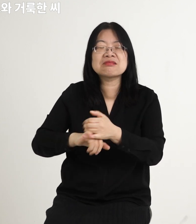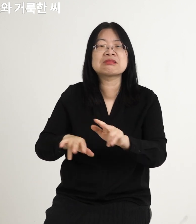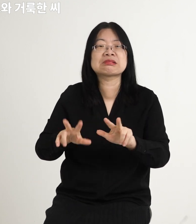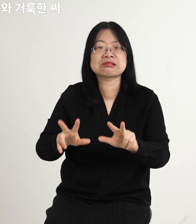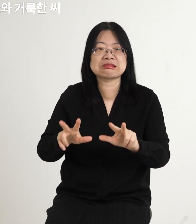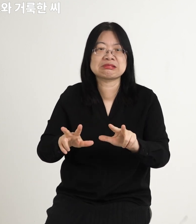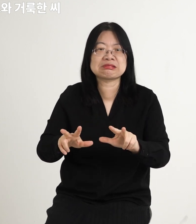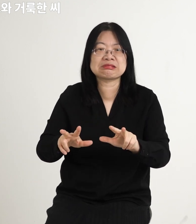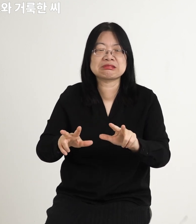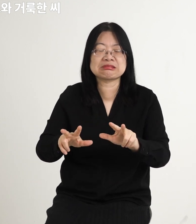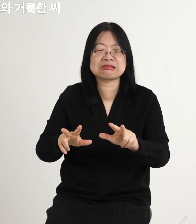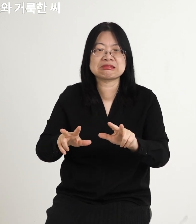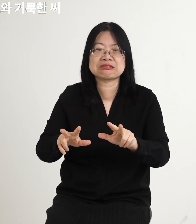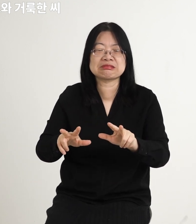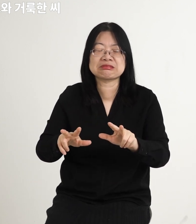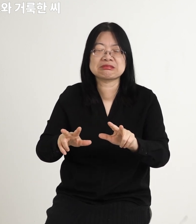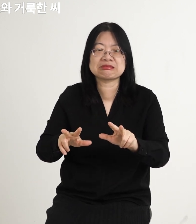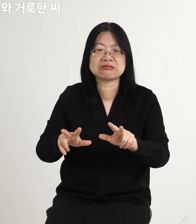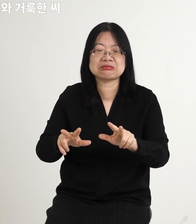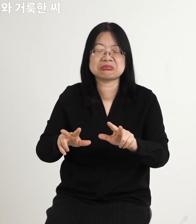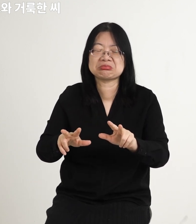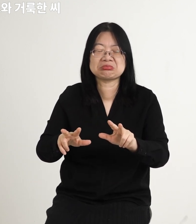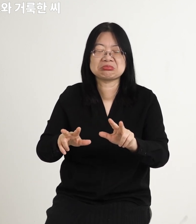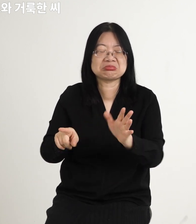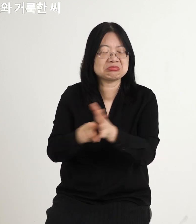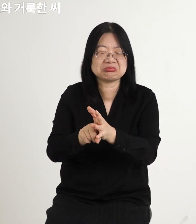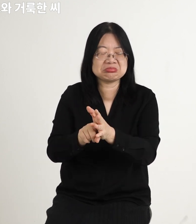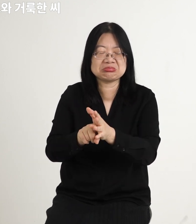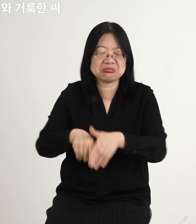이상 이런 거죠.